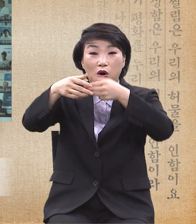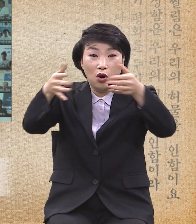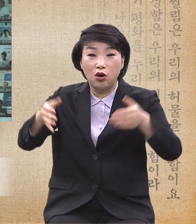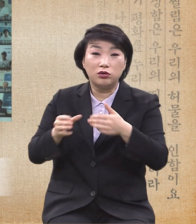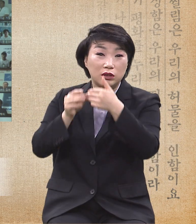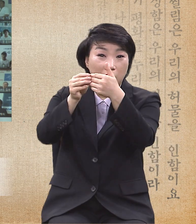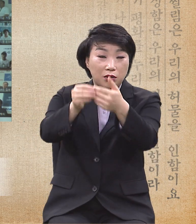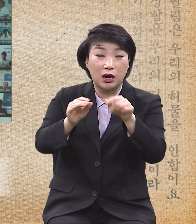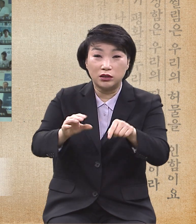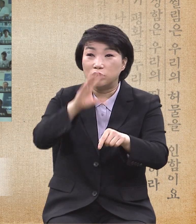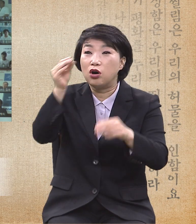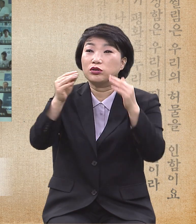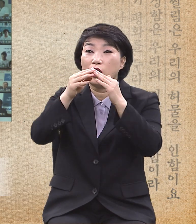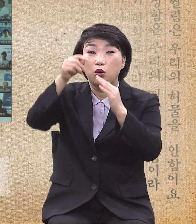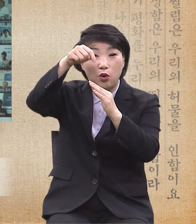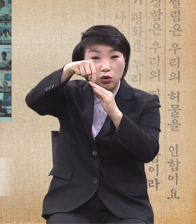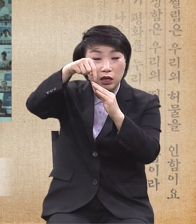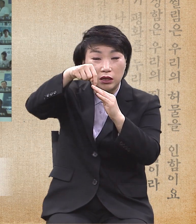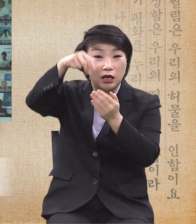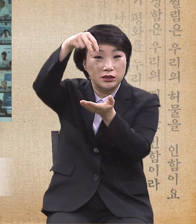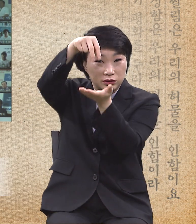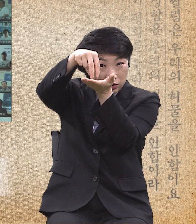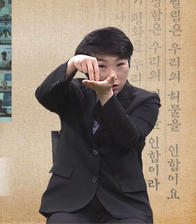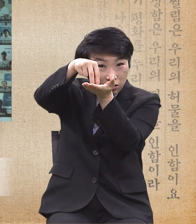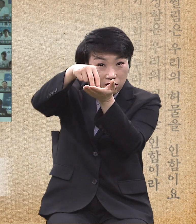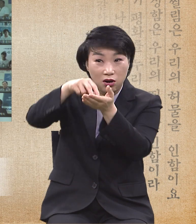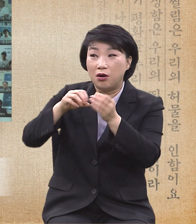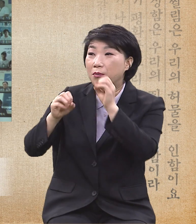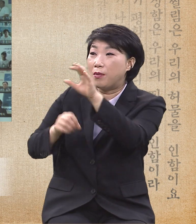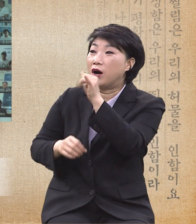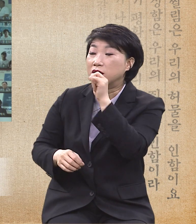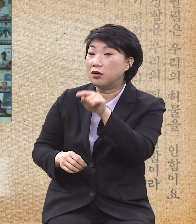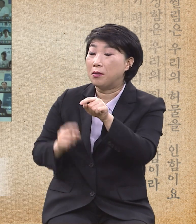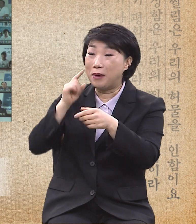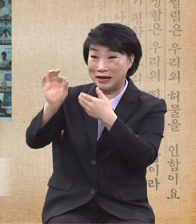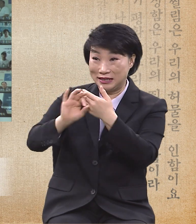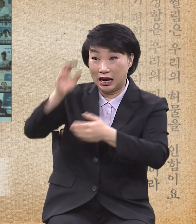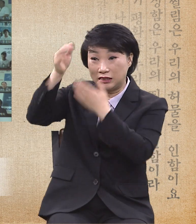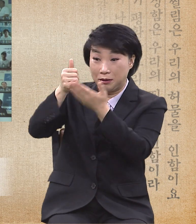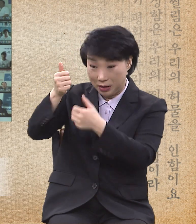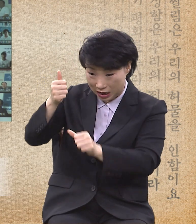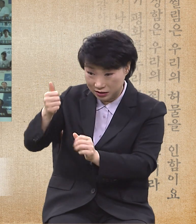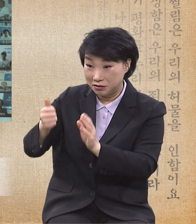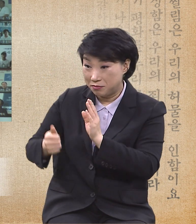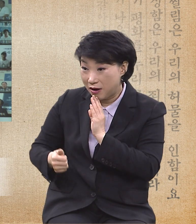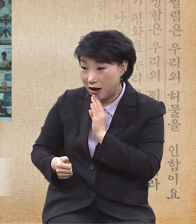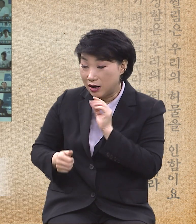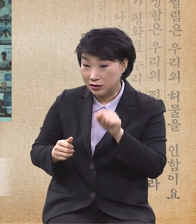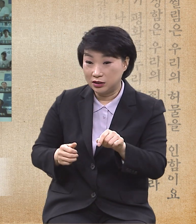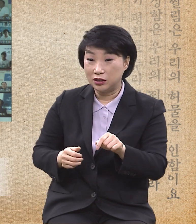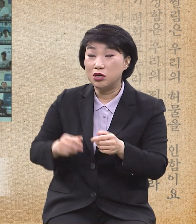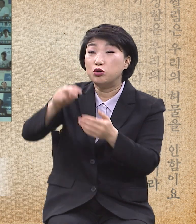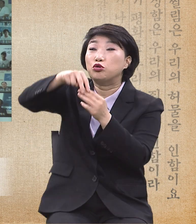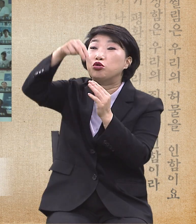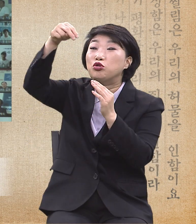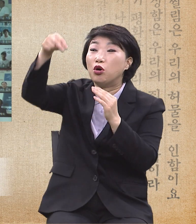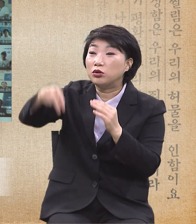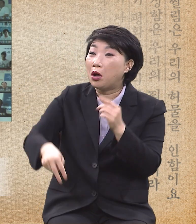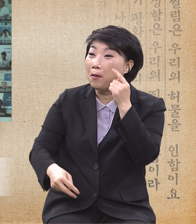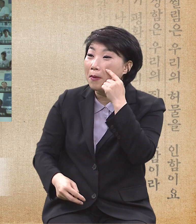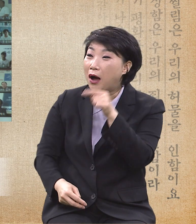데리고 가 성전 꼭대기에 세우고 가로되 내가 만일 하나님의 아들이거든